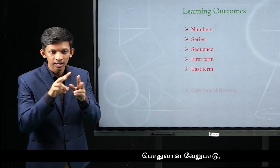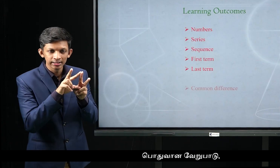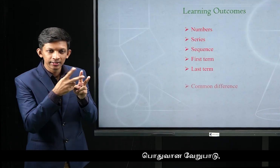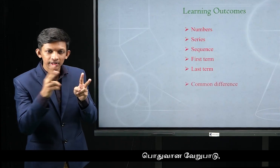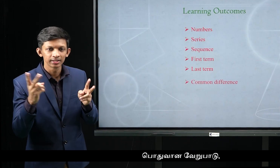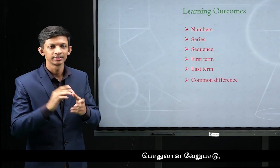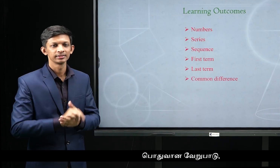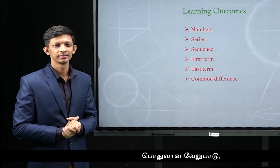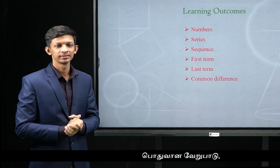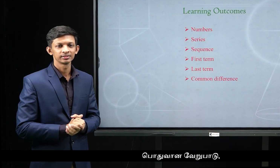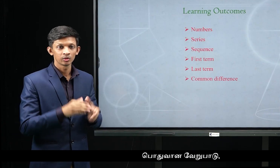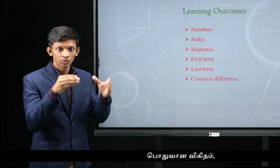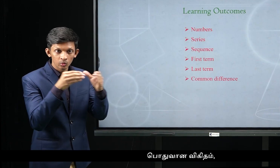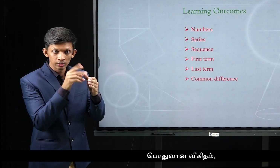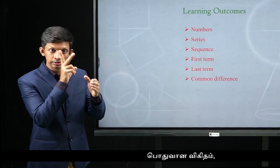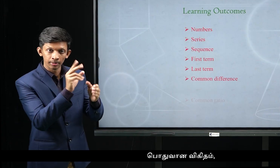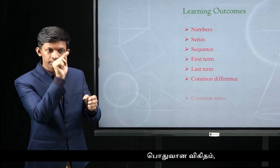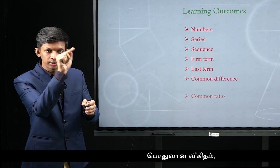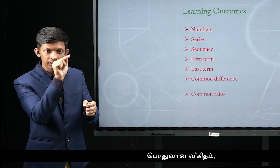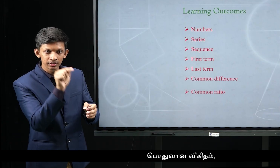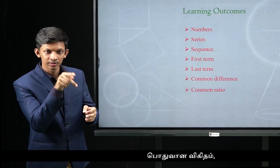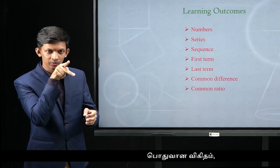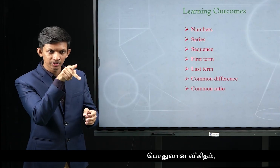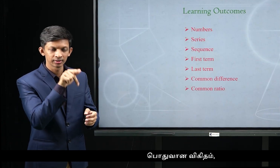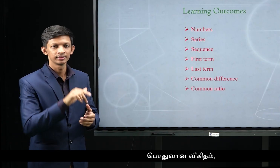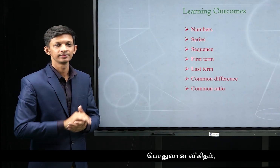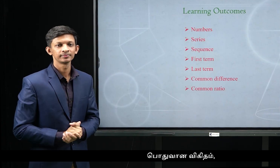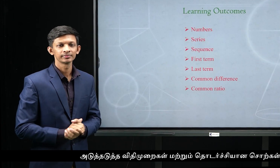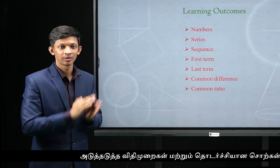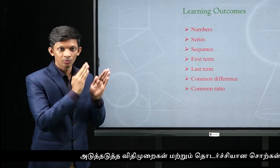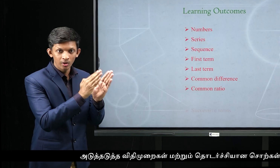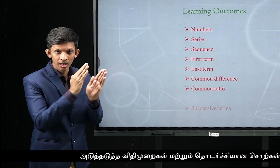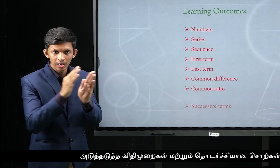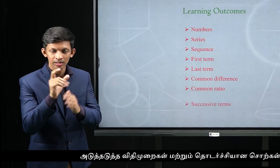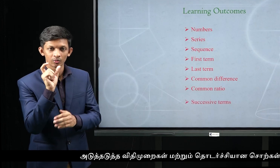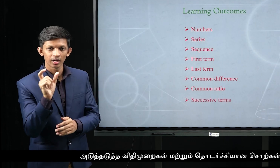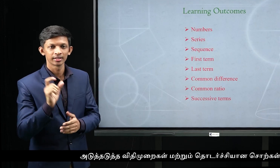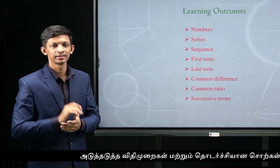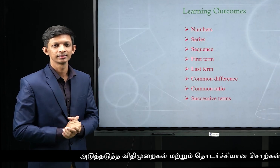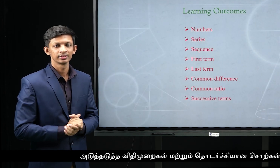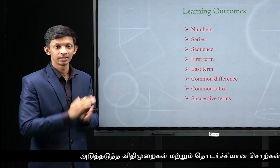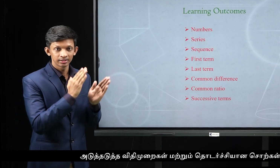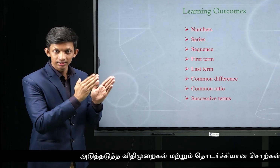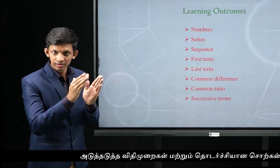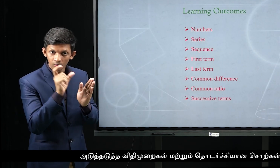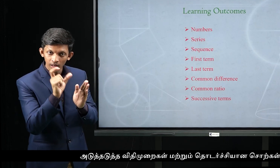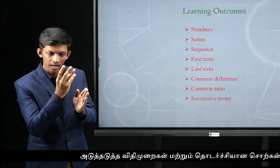பொதுவான வேறுபாடு, பொதுவான விகிதம், அடுத்தடுத்த விதிமுறைகள்